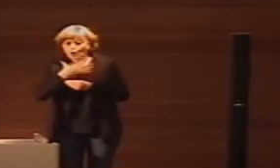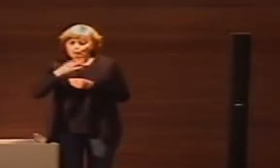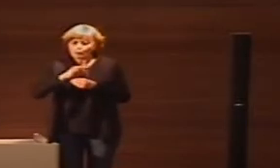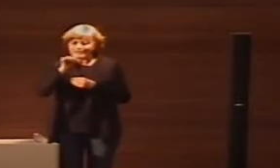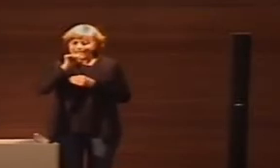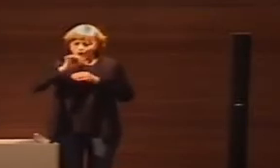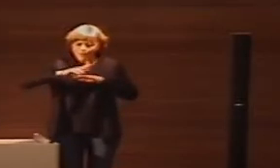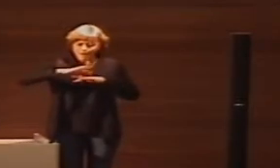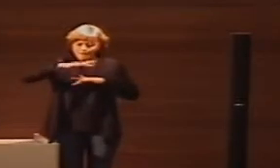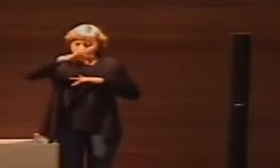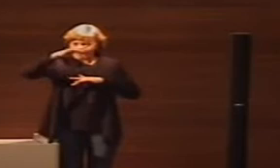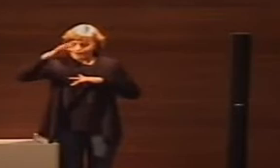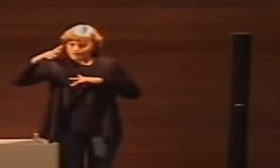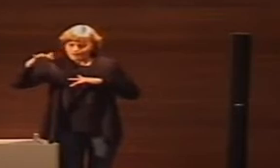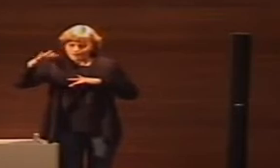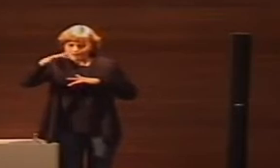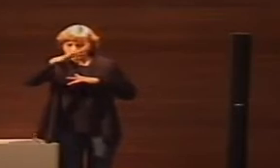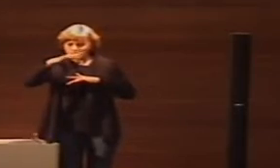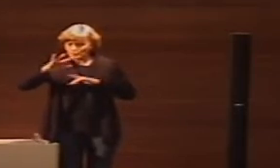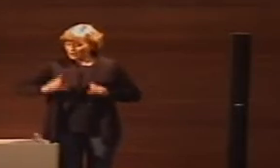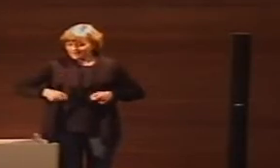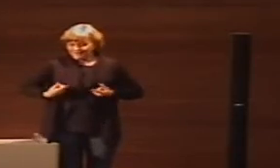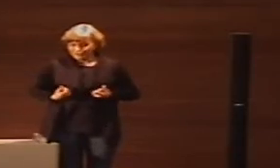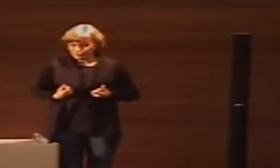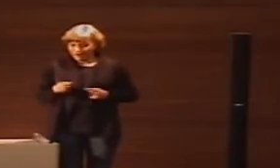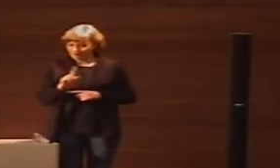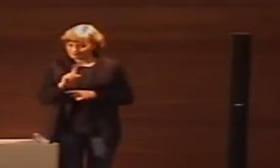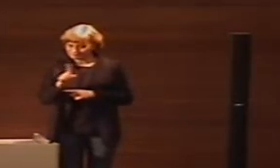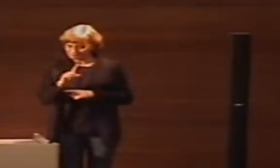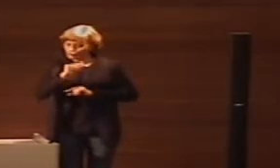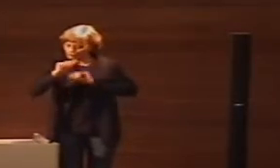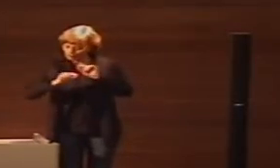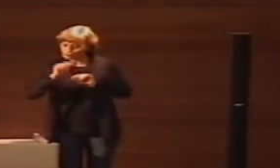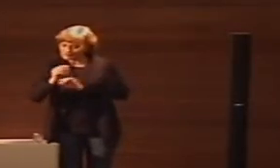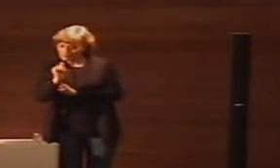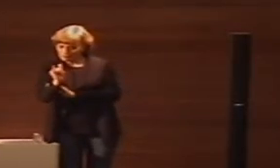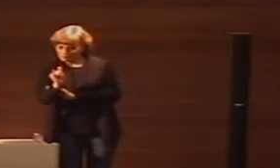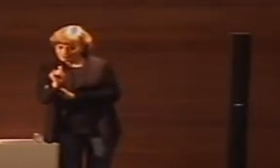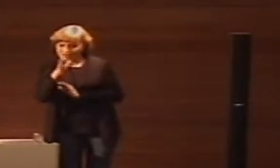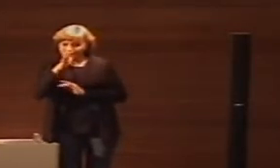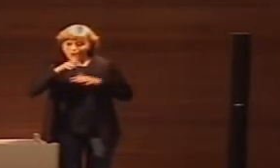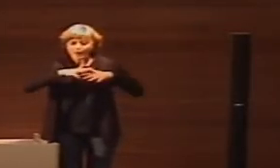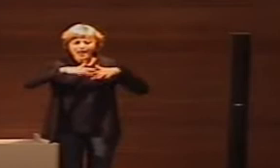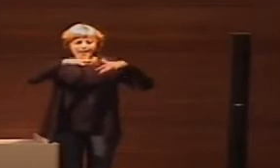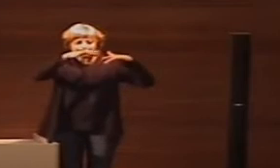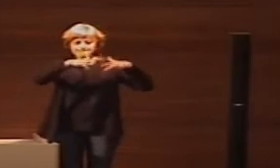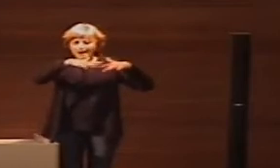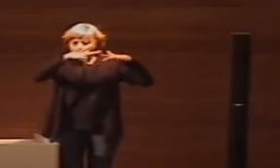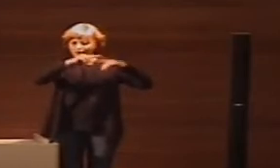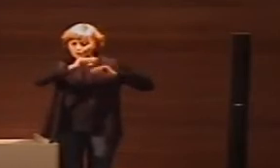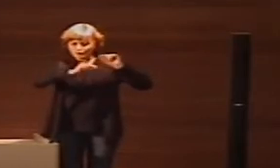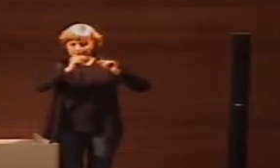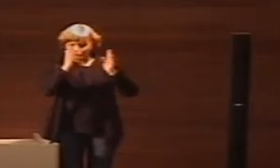materiales recuperados y en absoluto es así, ¿no? La mayoría de las salidas son o agua evaporada o rechazos que deben